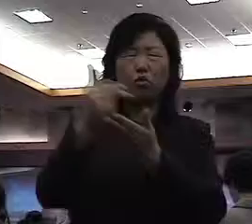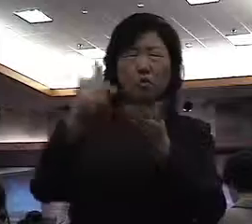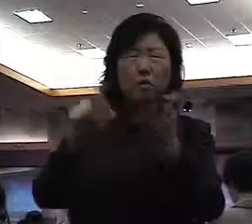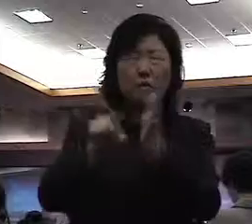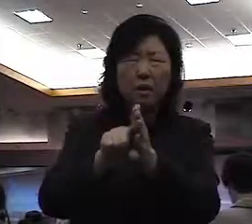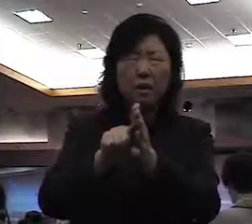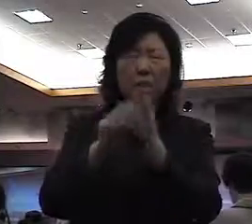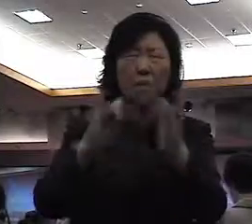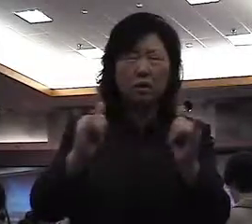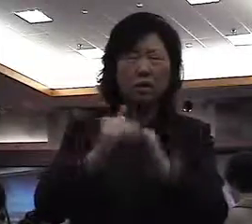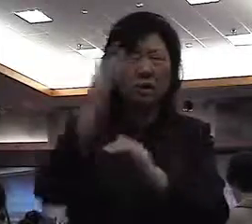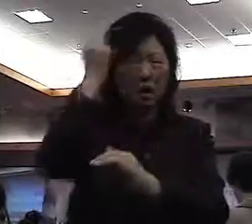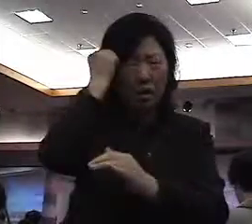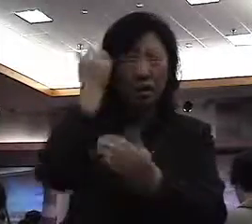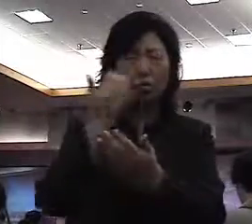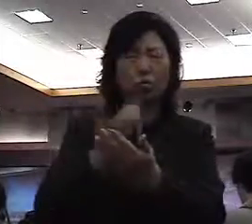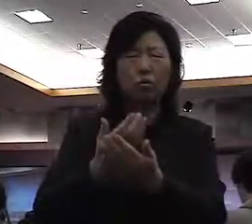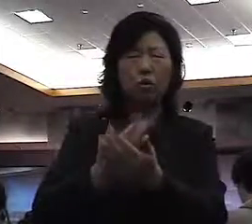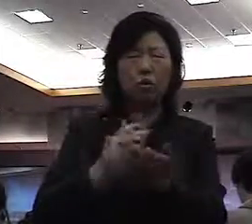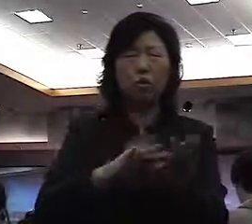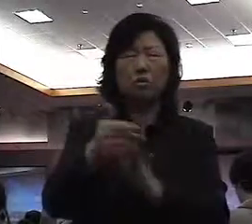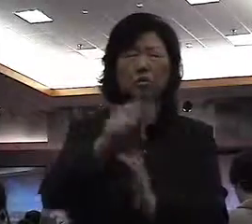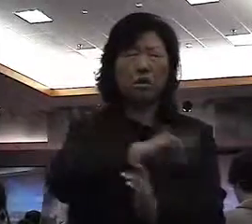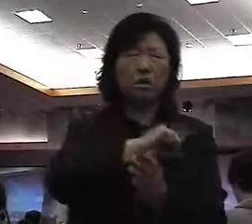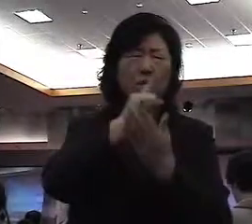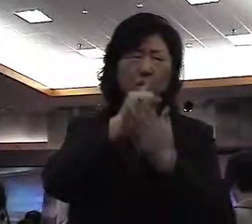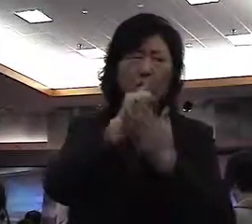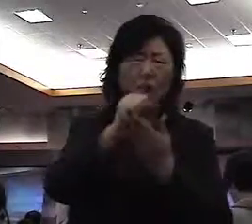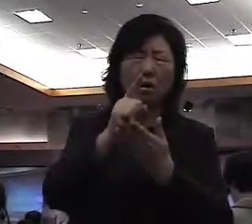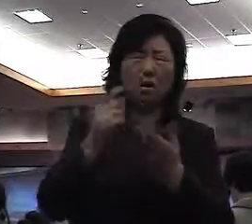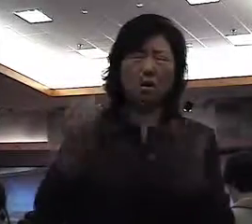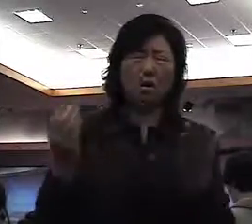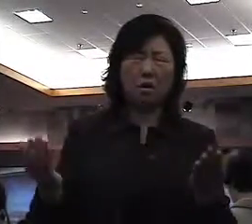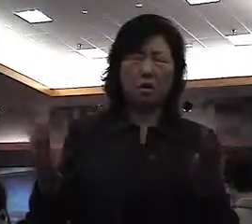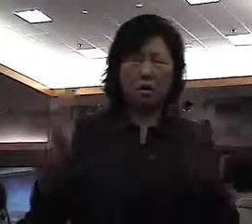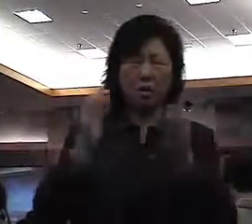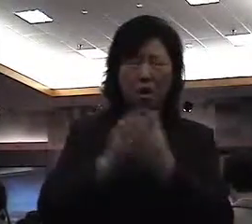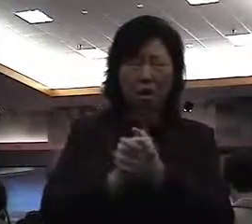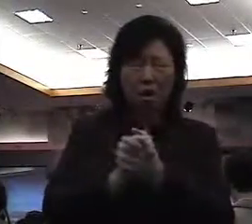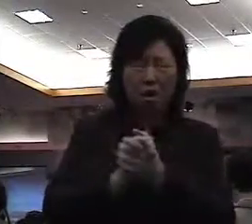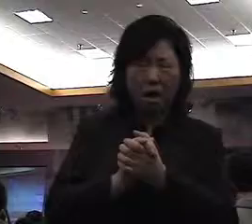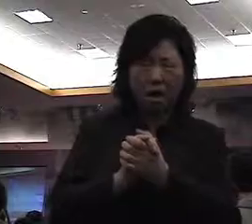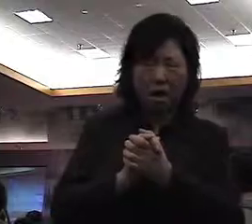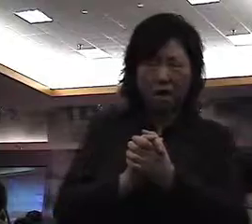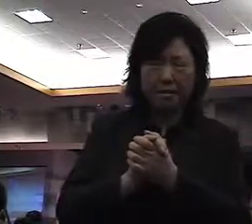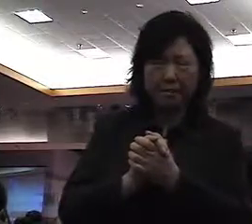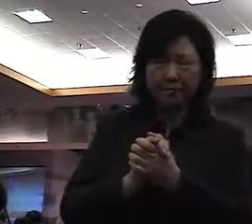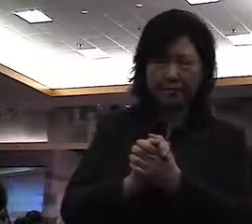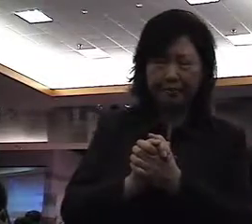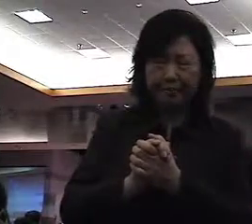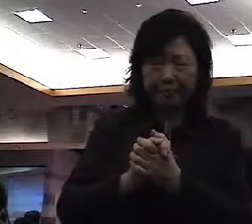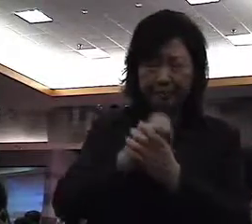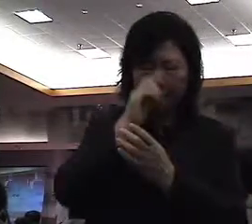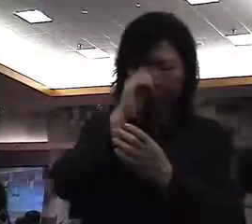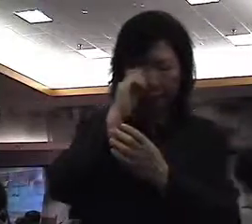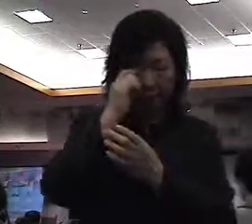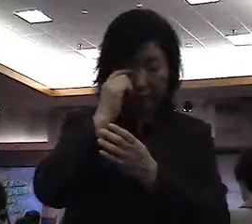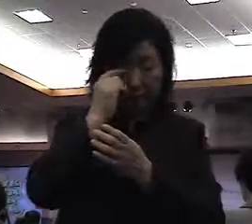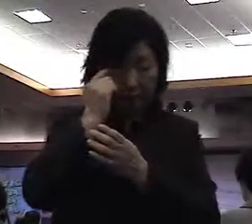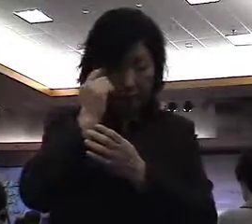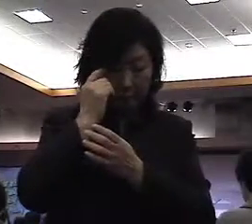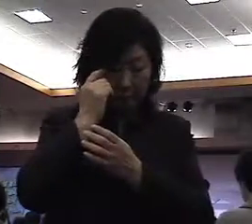백성들을 기억하여 주시옵소서. 예수님의 귀하신 이름 받들어 기도드렸사옵나이다. 아멘.